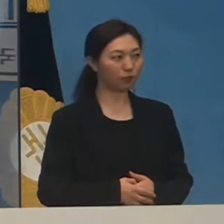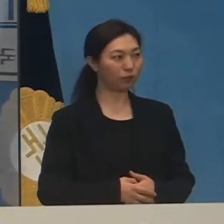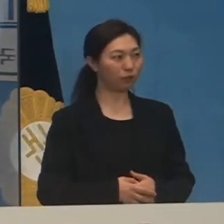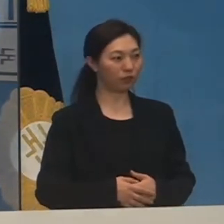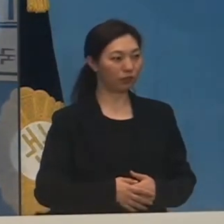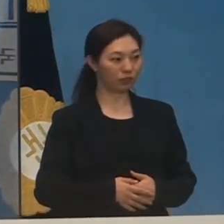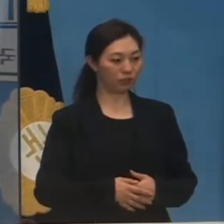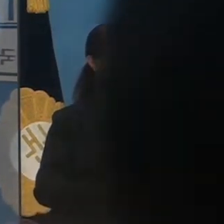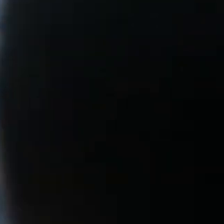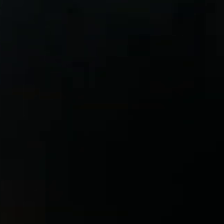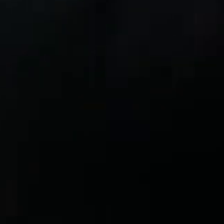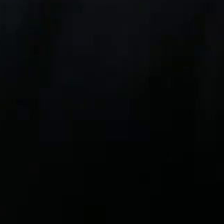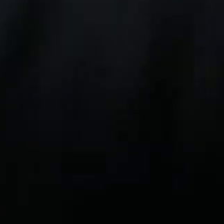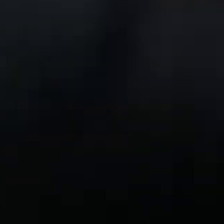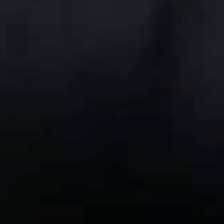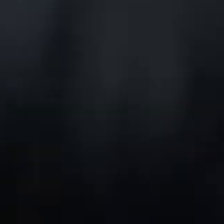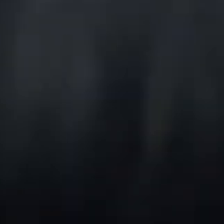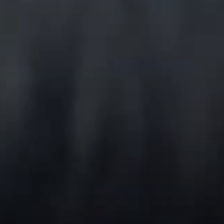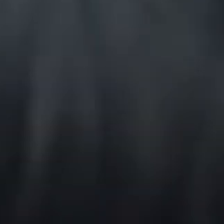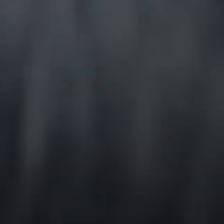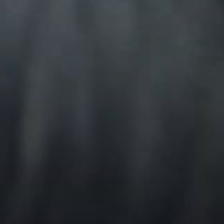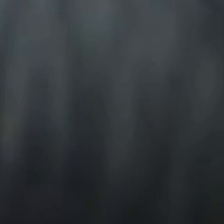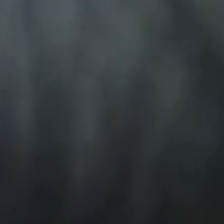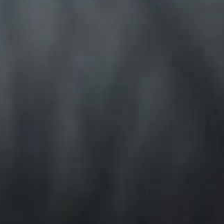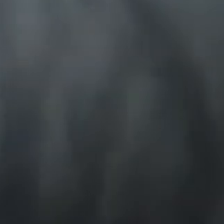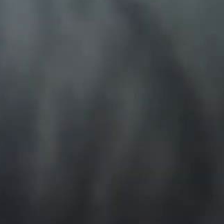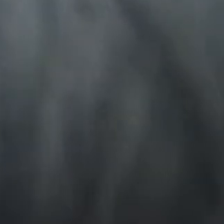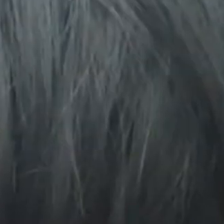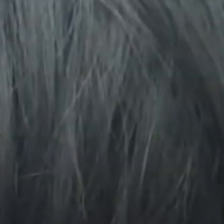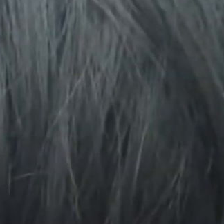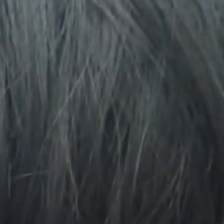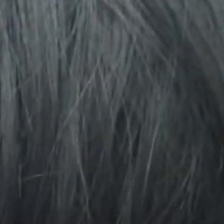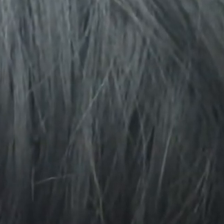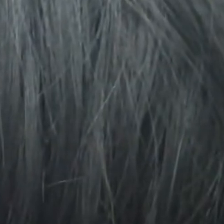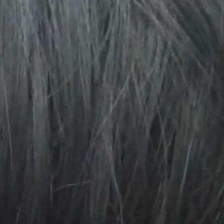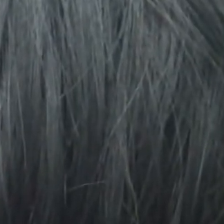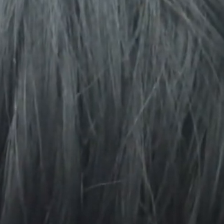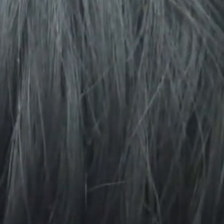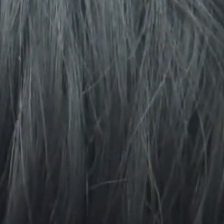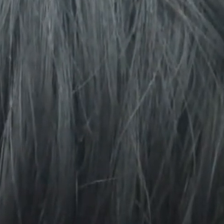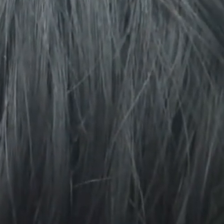오케이, 그 정도 됐어. 조금 됐어. 여기까지 있어.